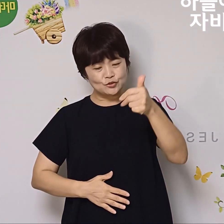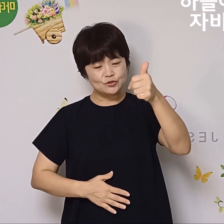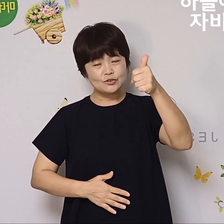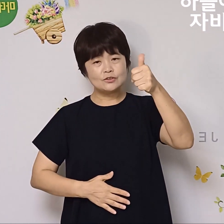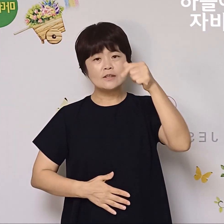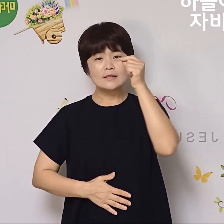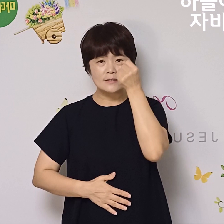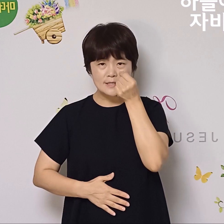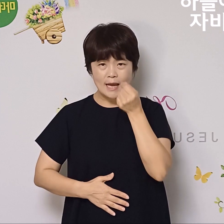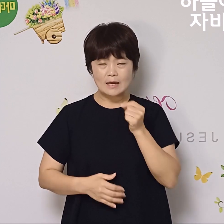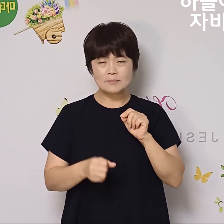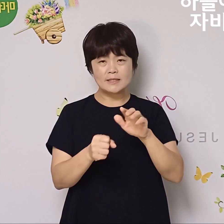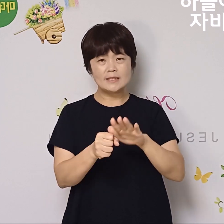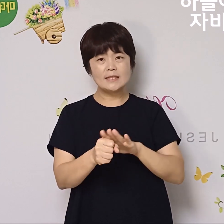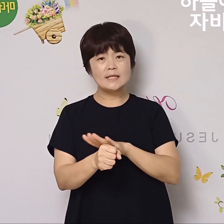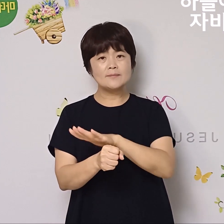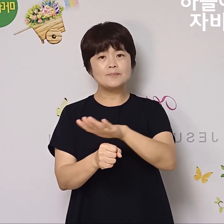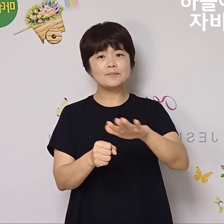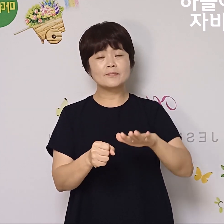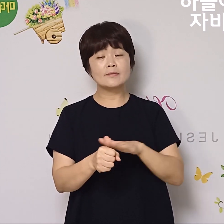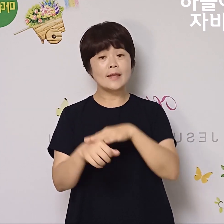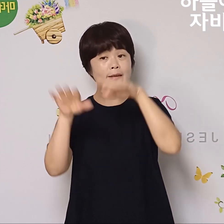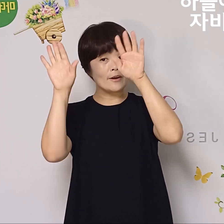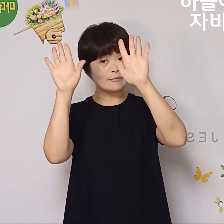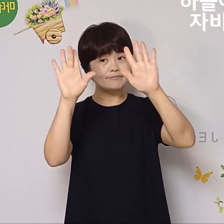주 자비 내려.